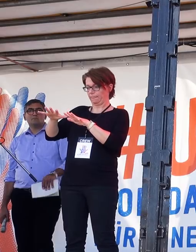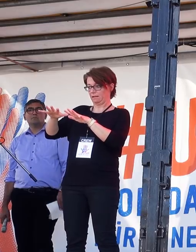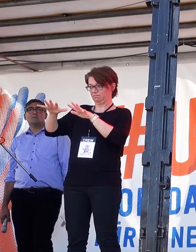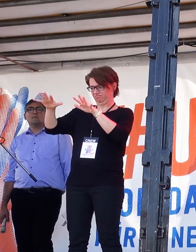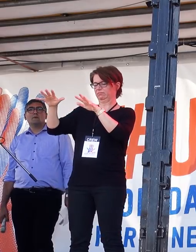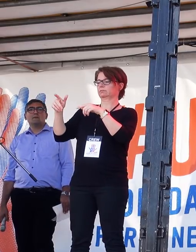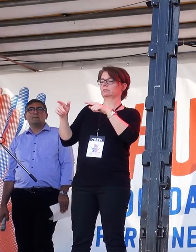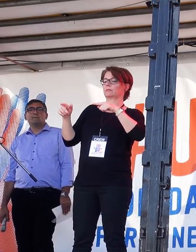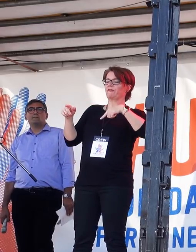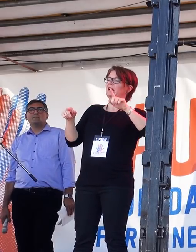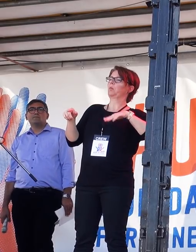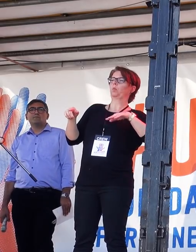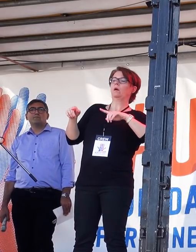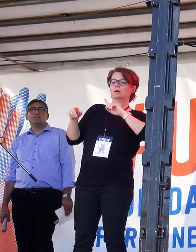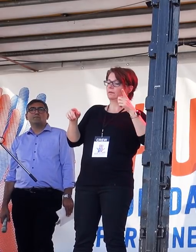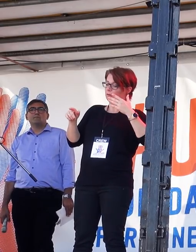vor.